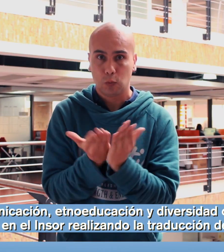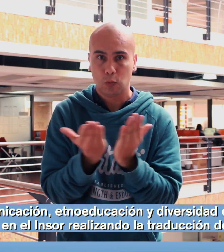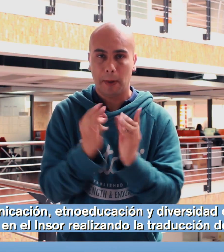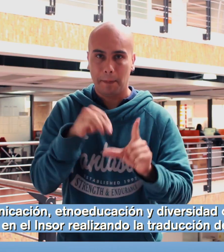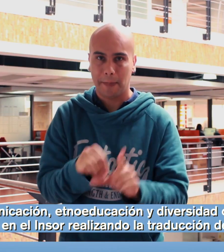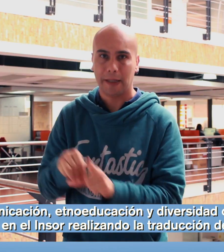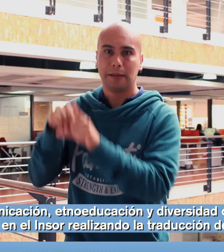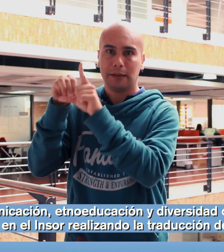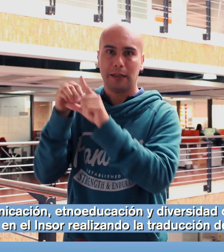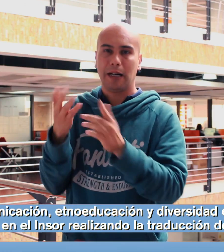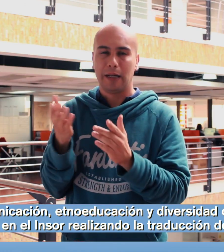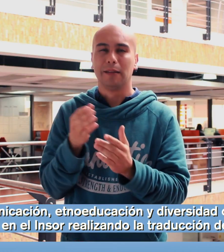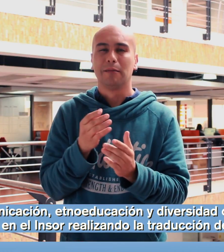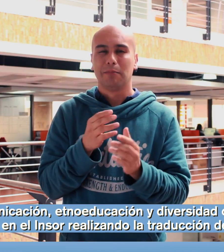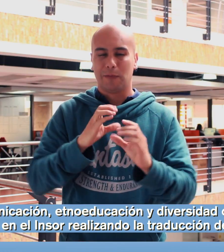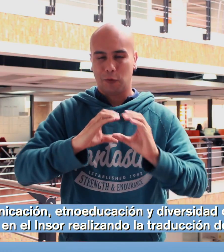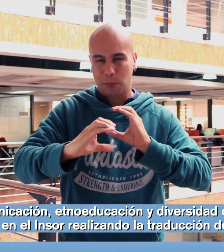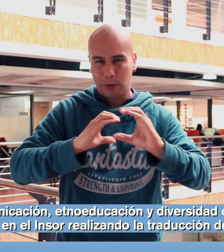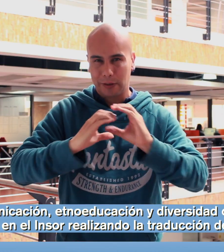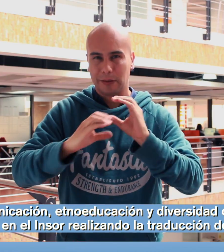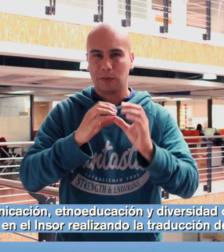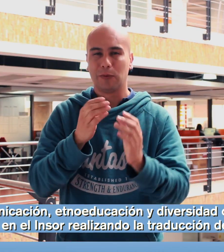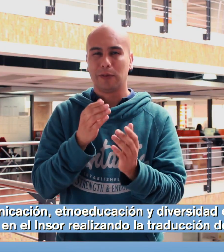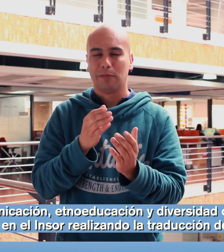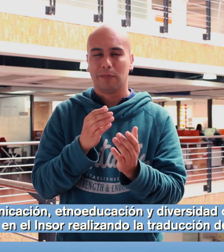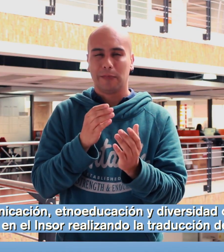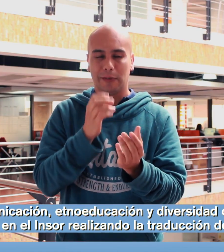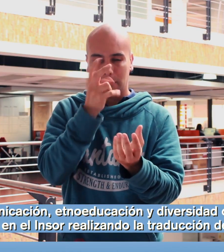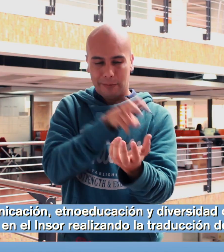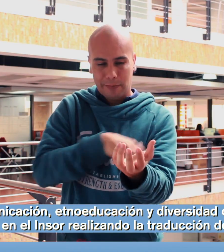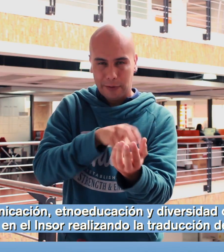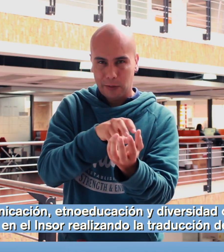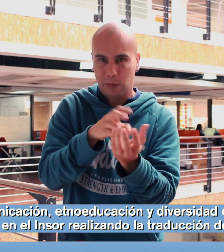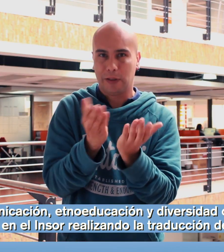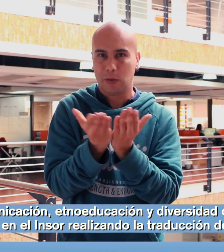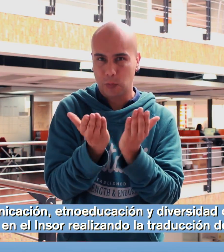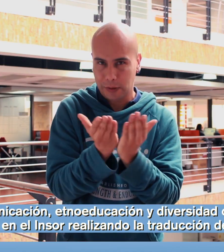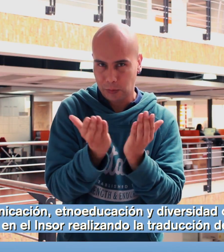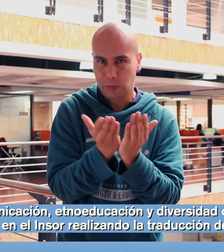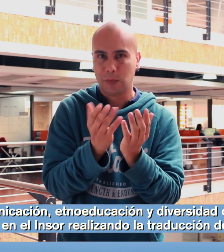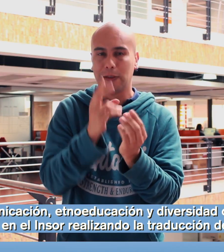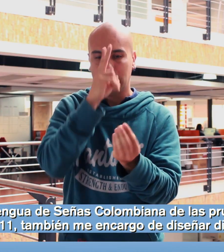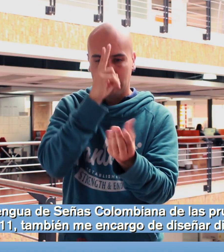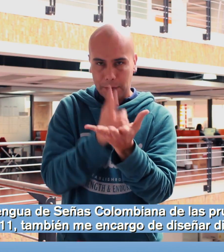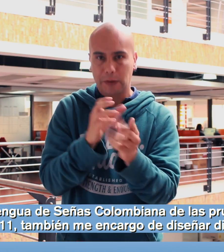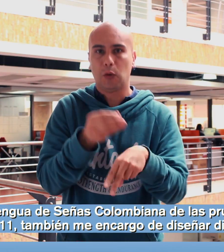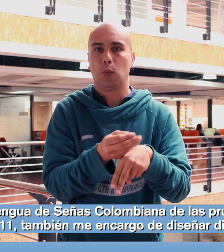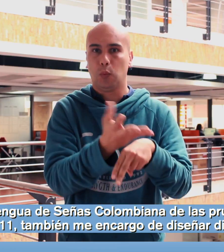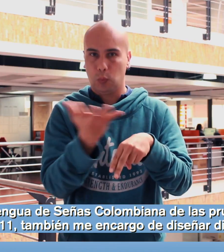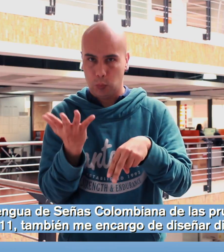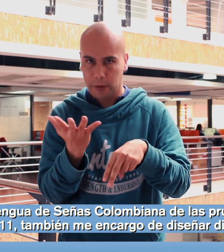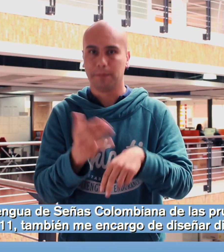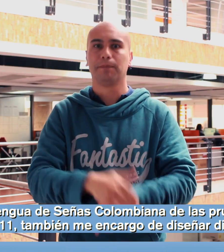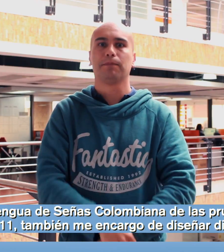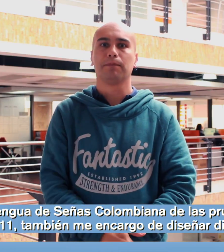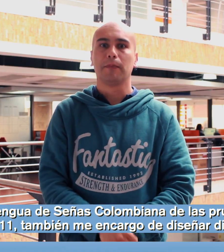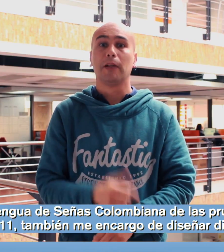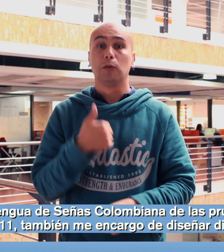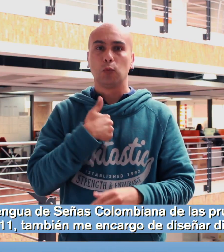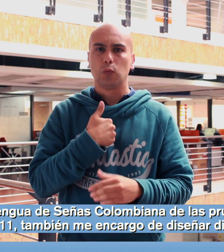etnoeducación y diversidad cultural. Trabajo en el INSOR realizando la traducción de español a lengua de señas colombiana de las pruebas